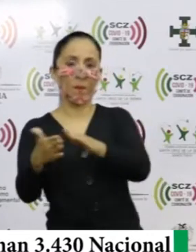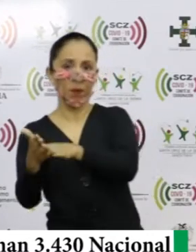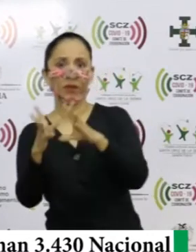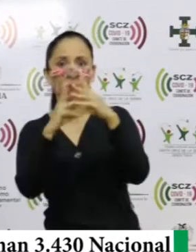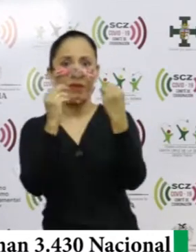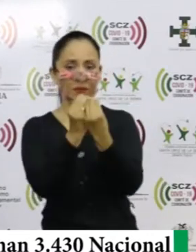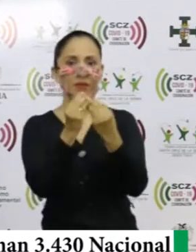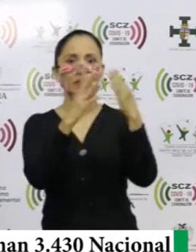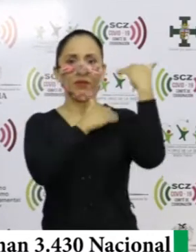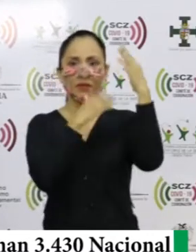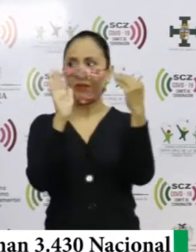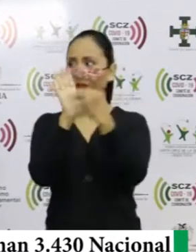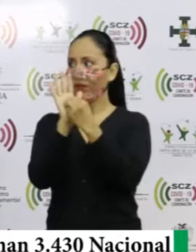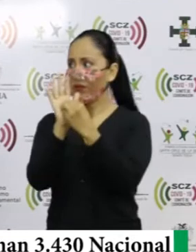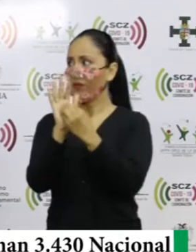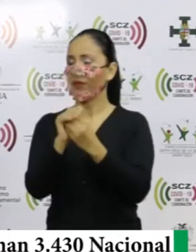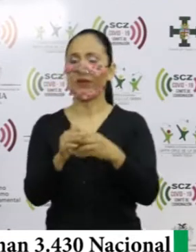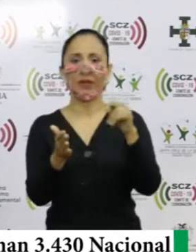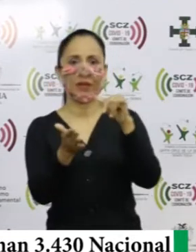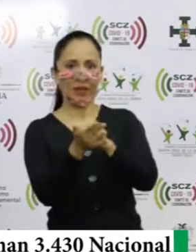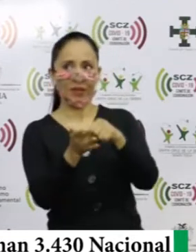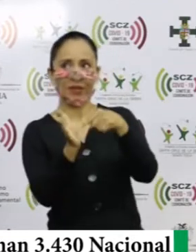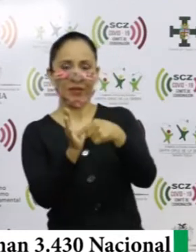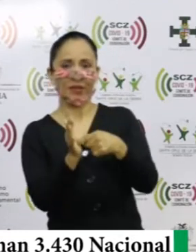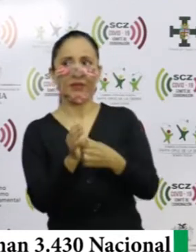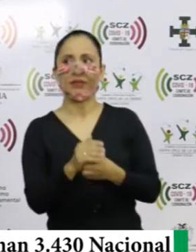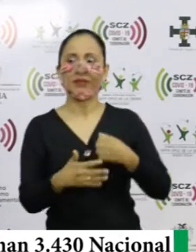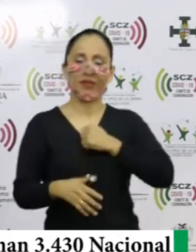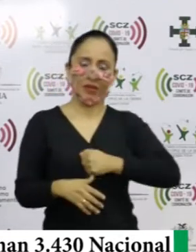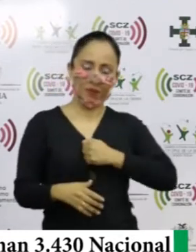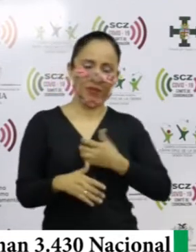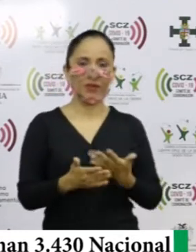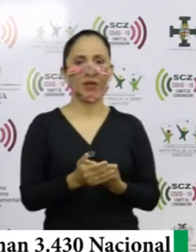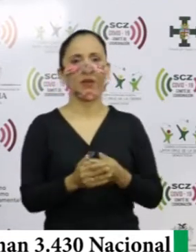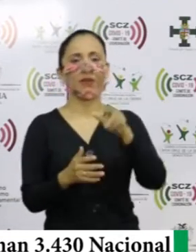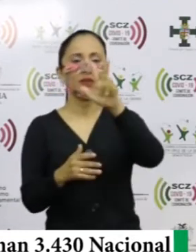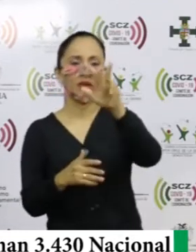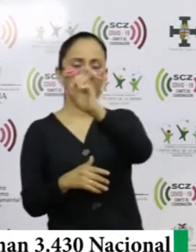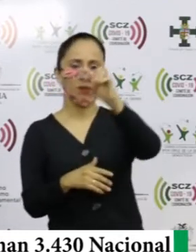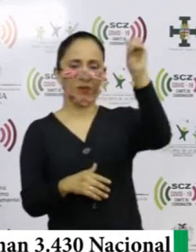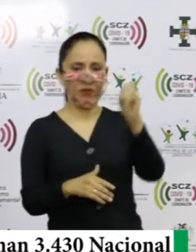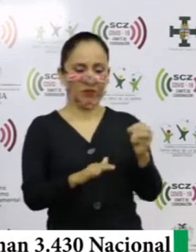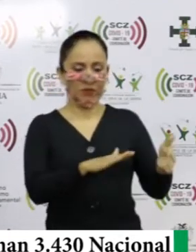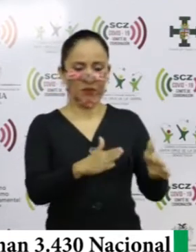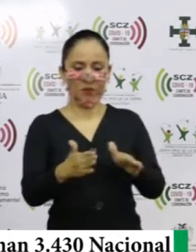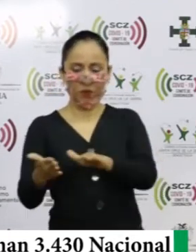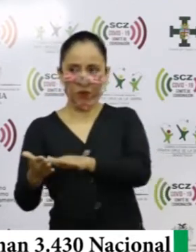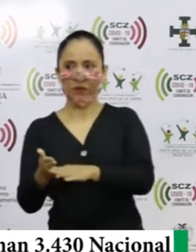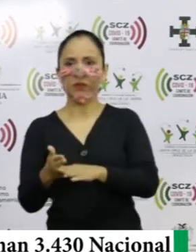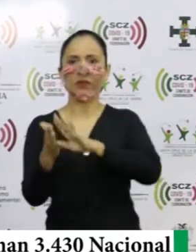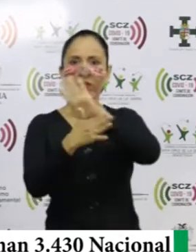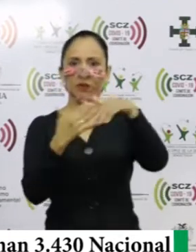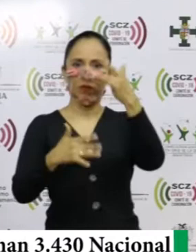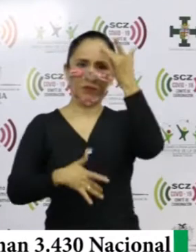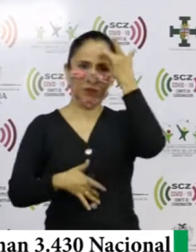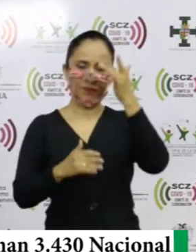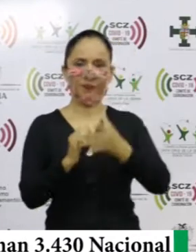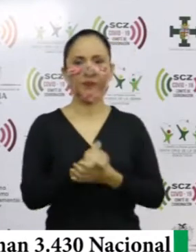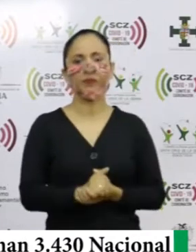departamento manteniendo la lamentable cifra de 3% de letalidad esta enfermedad